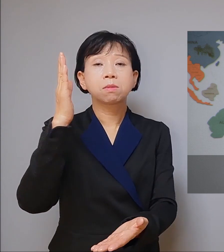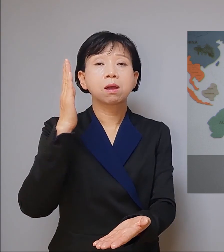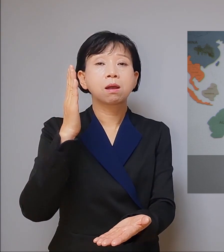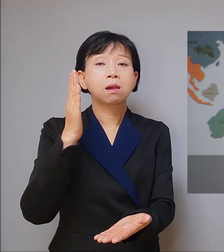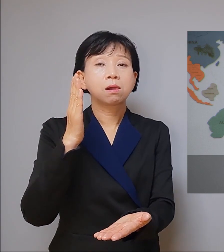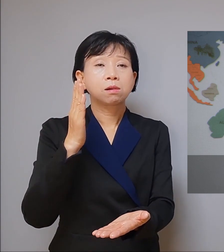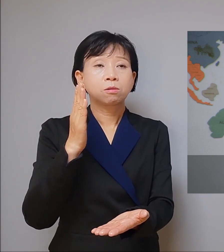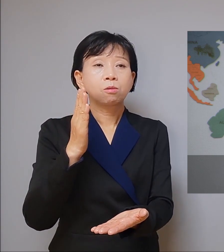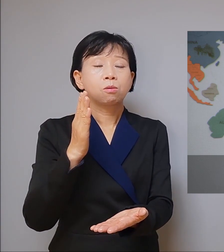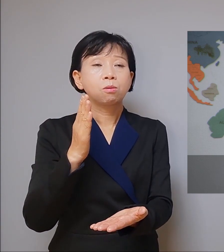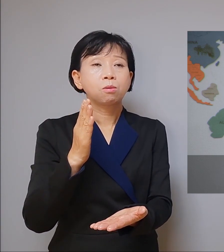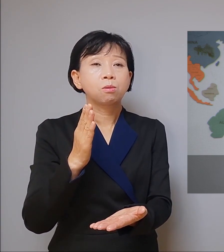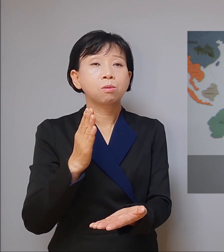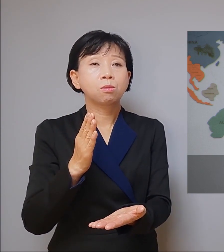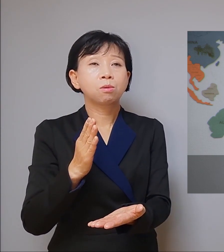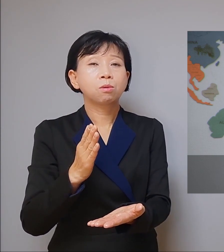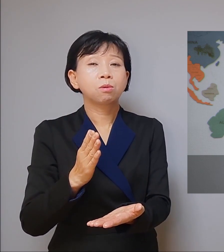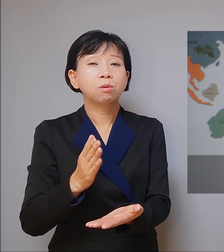울지만